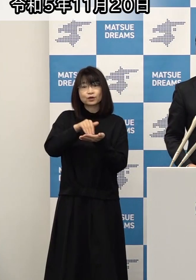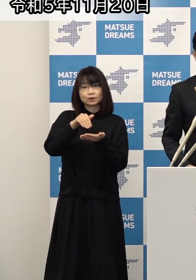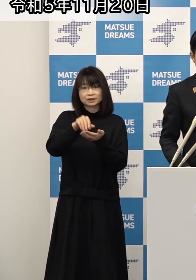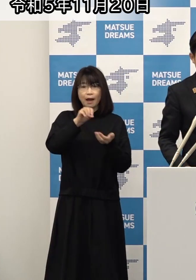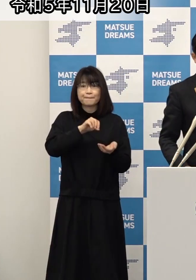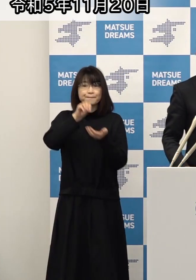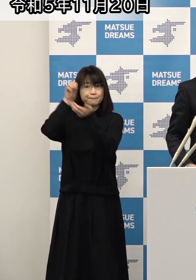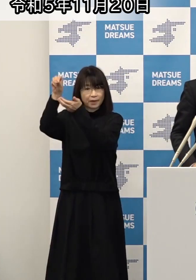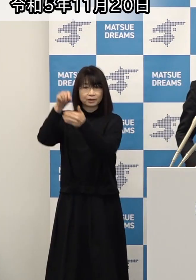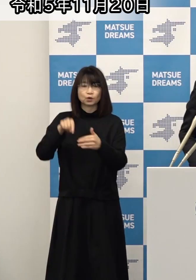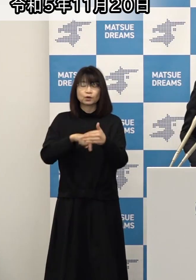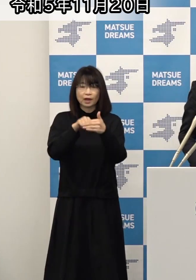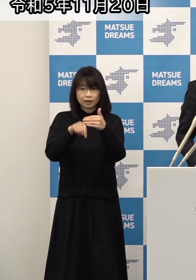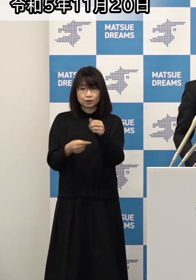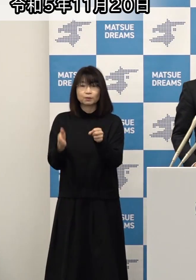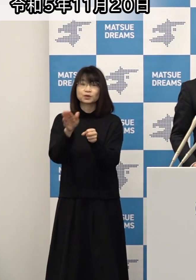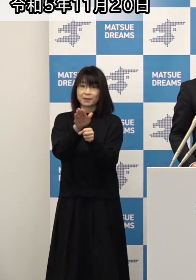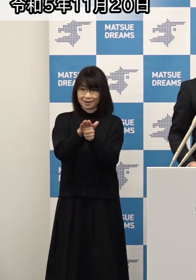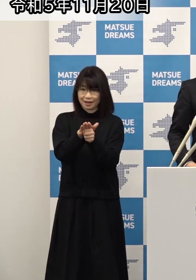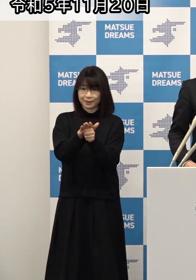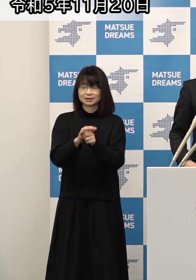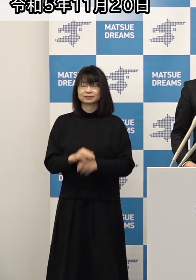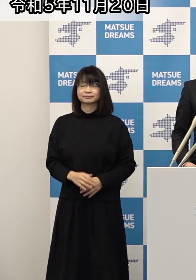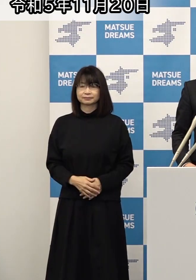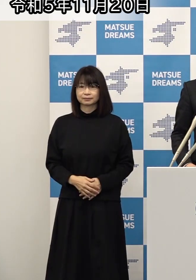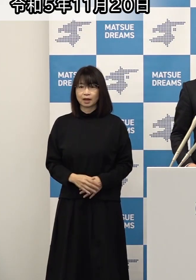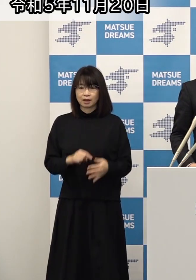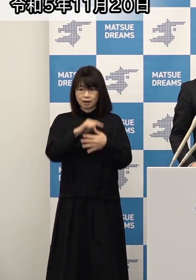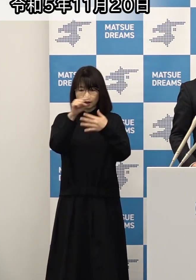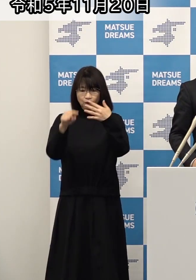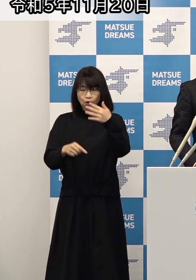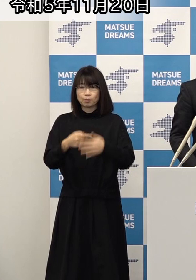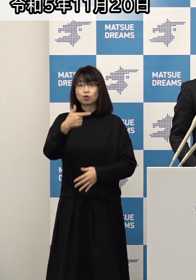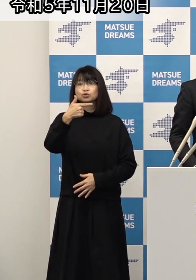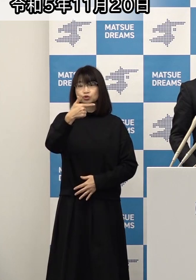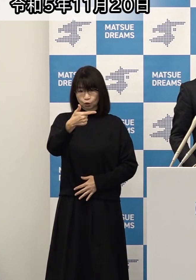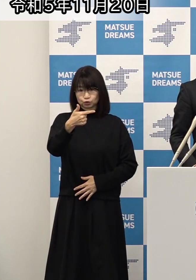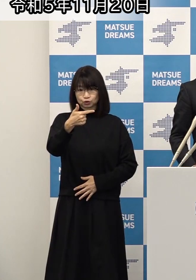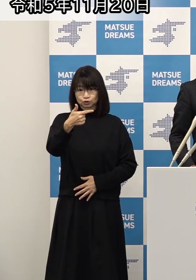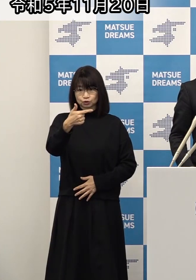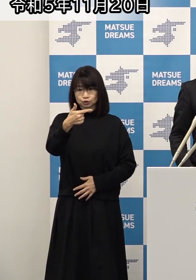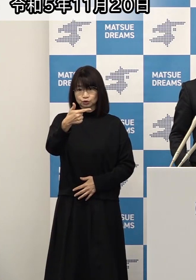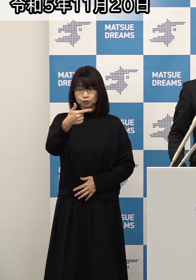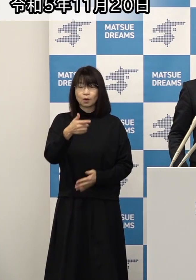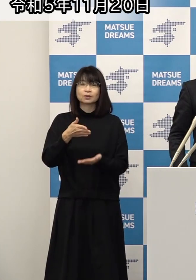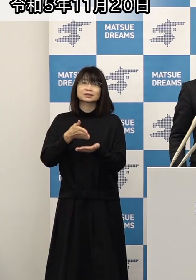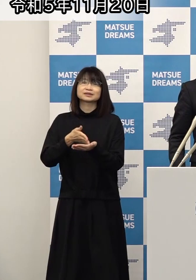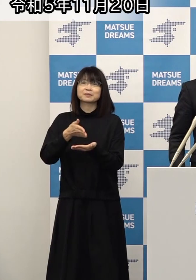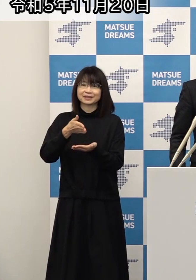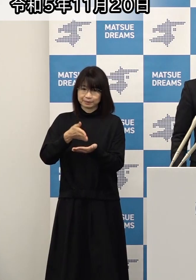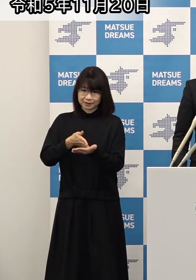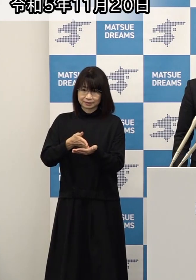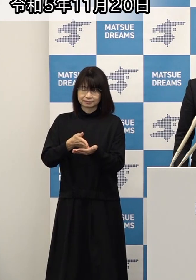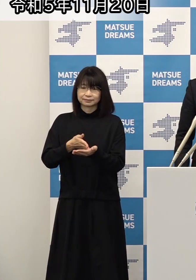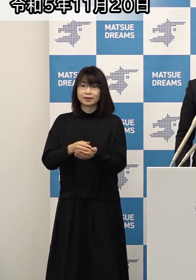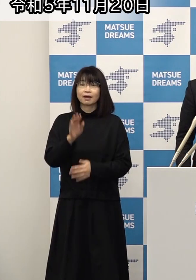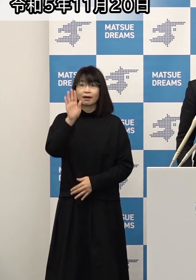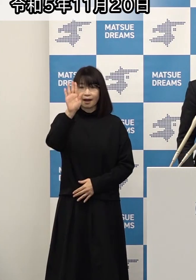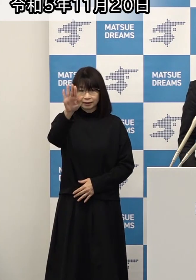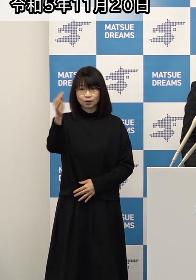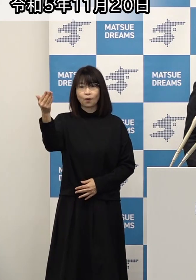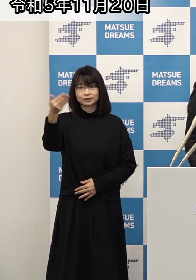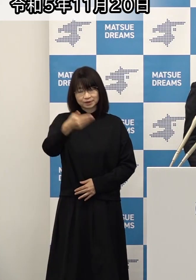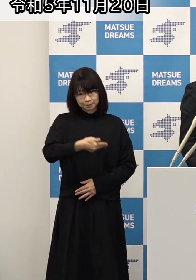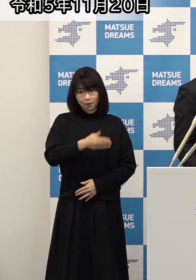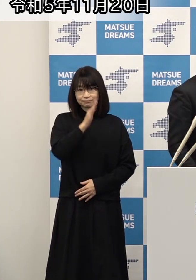ただく内容も入っておりますが、6項目ですね、通して説明をさせていただきますので、その後にご質